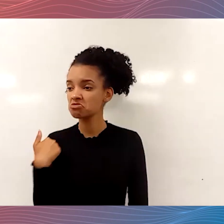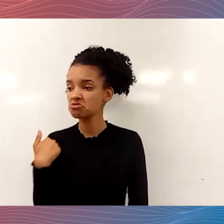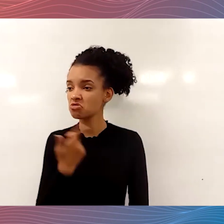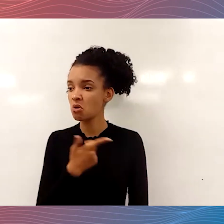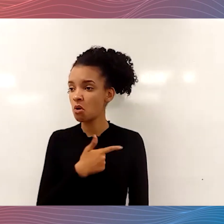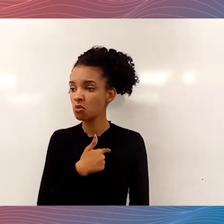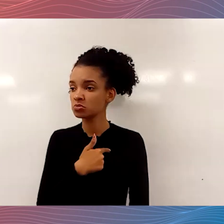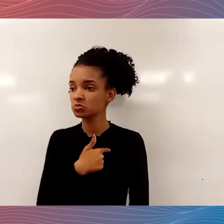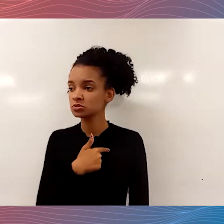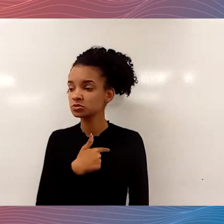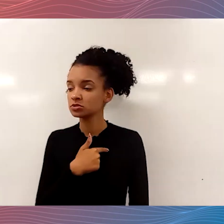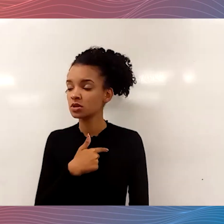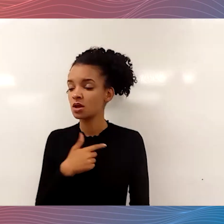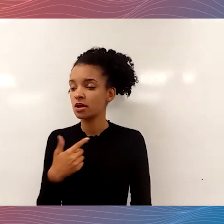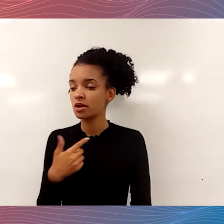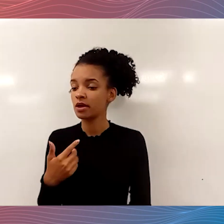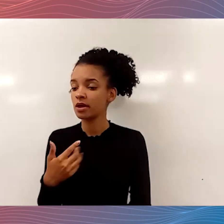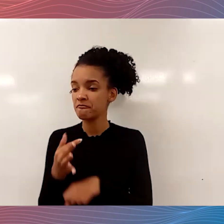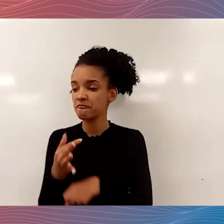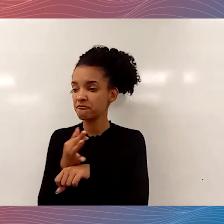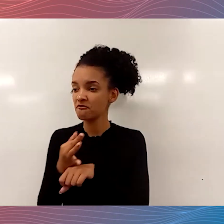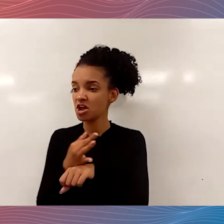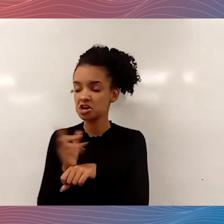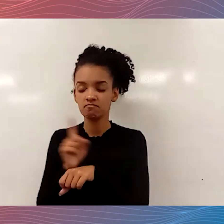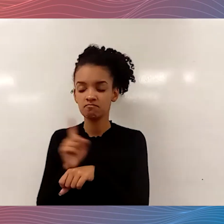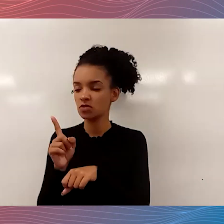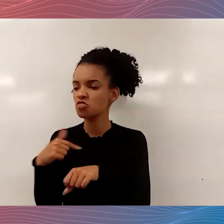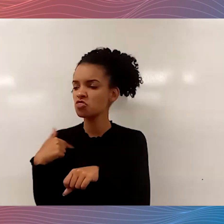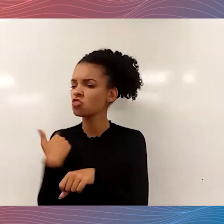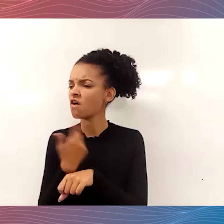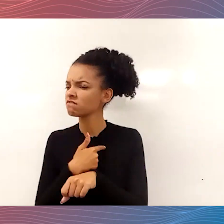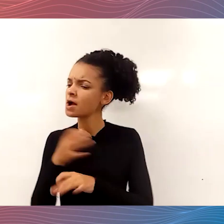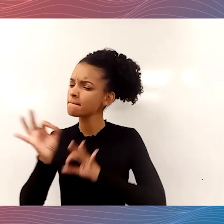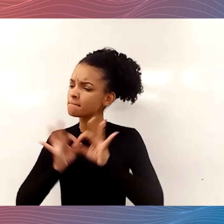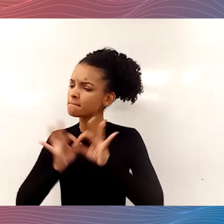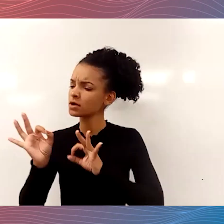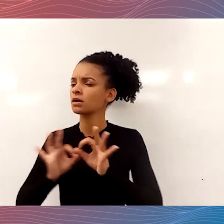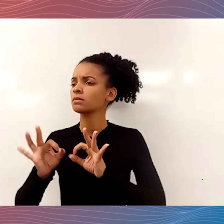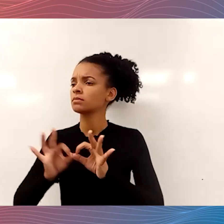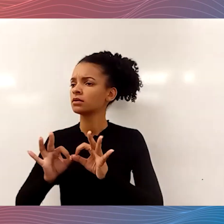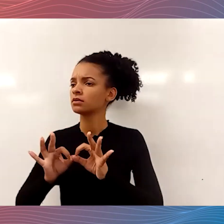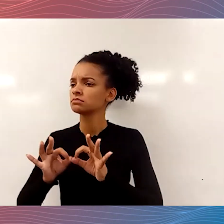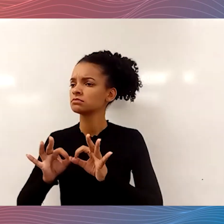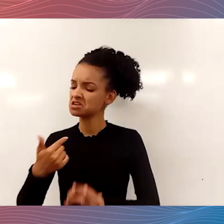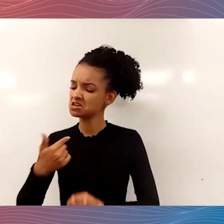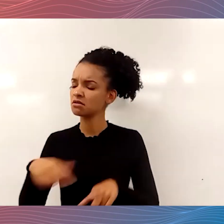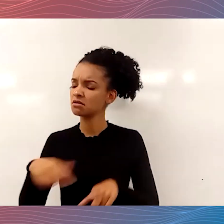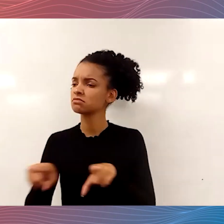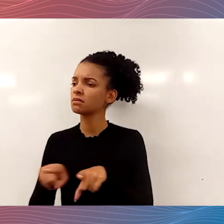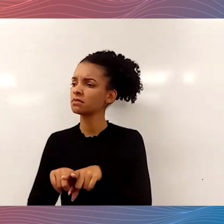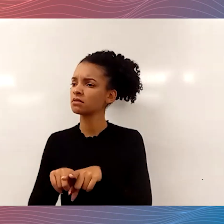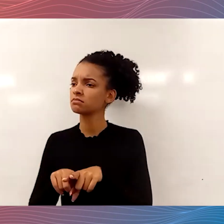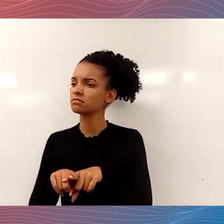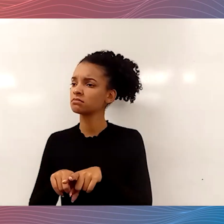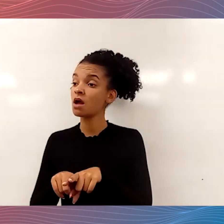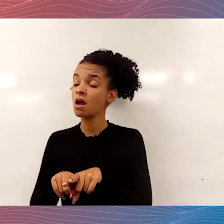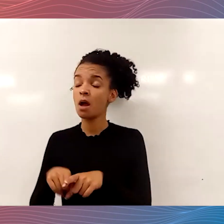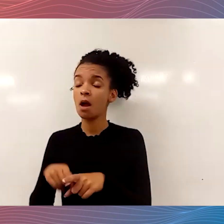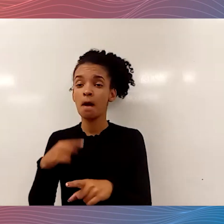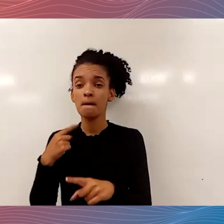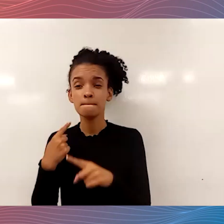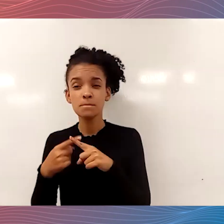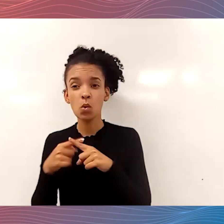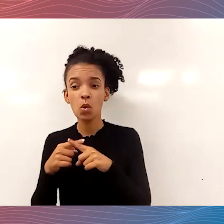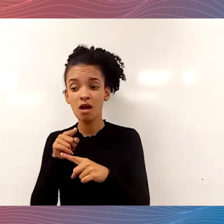mesmo eu vou me propor até preparar fisicamente, porque ele é um jogador extremamente